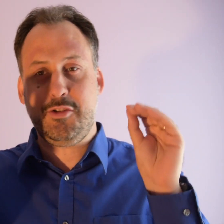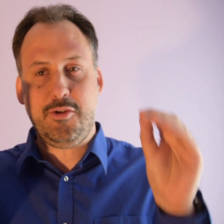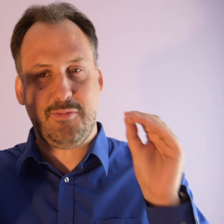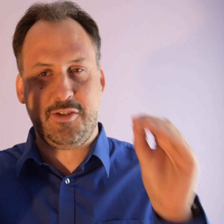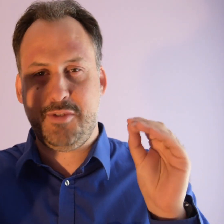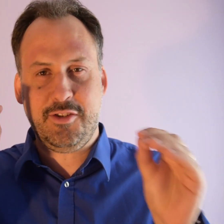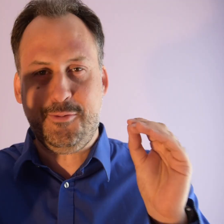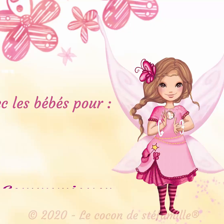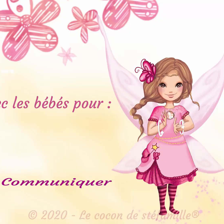bisous bisous